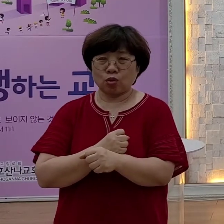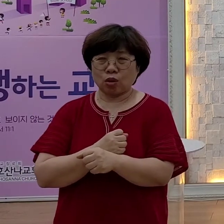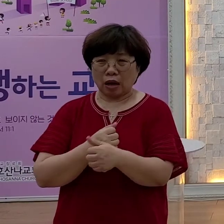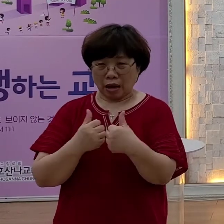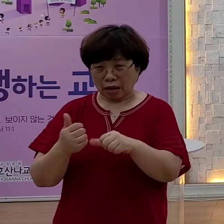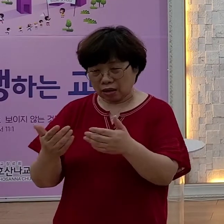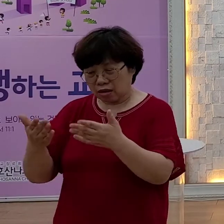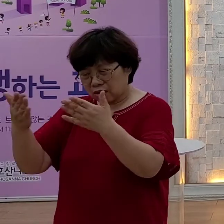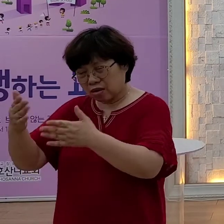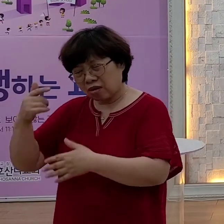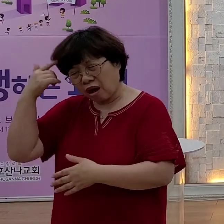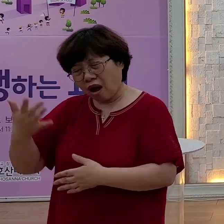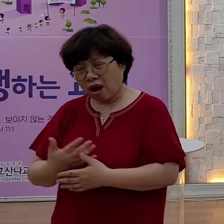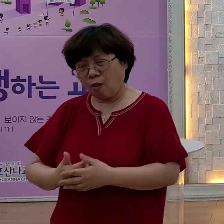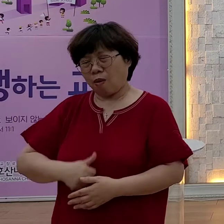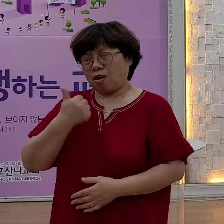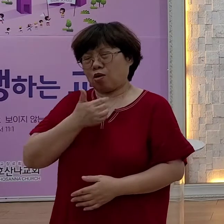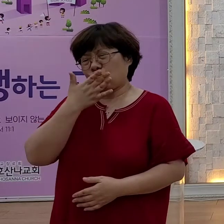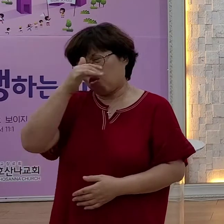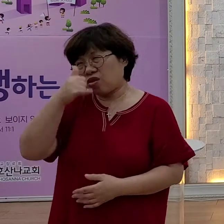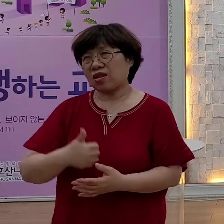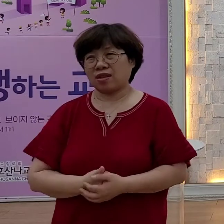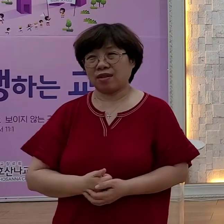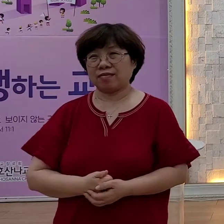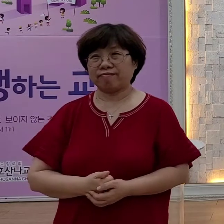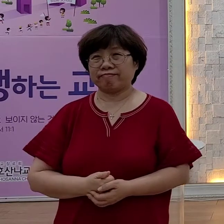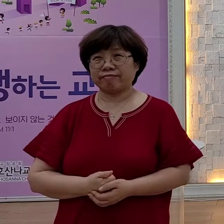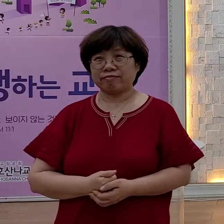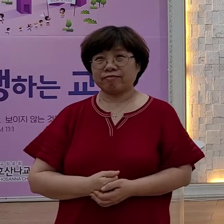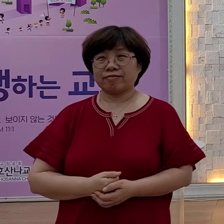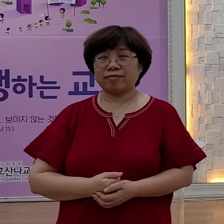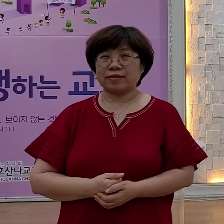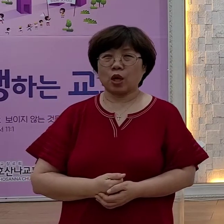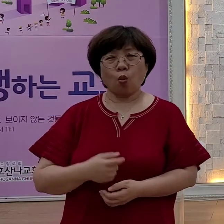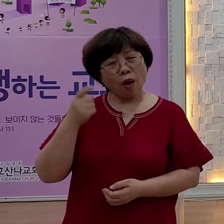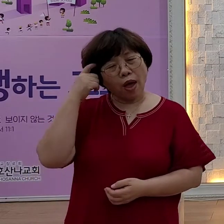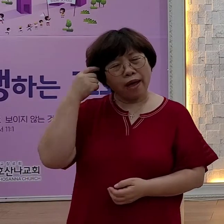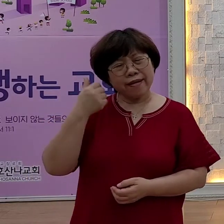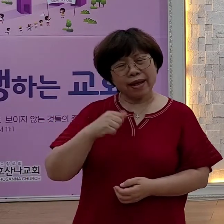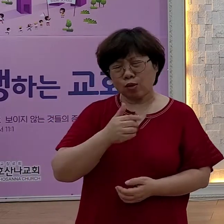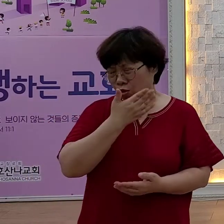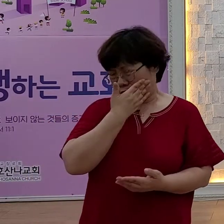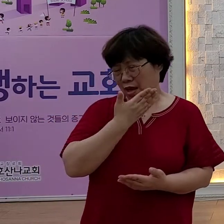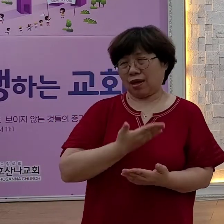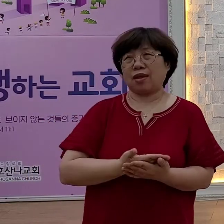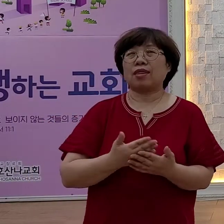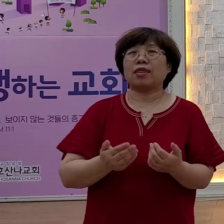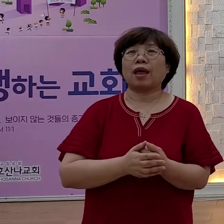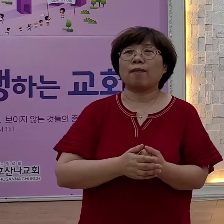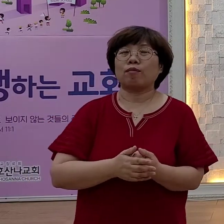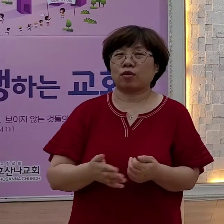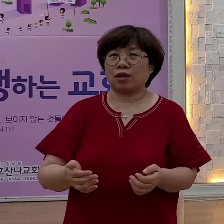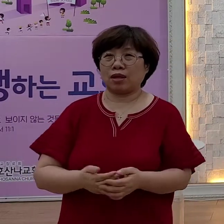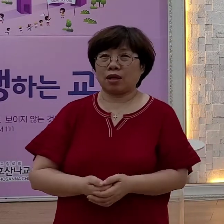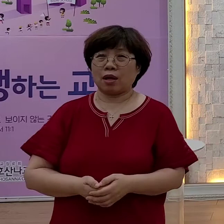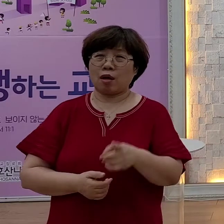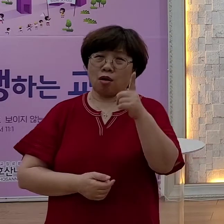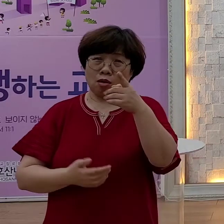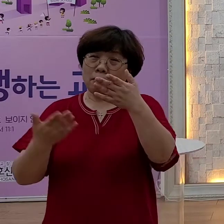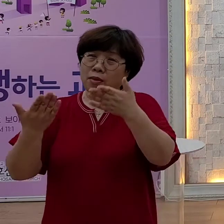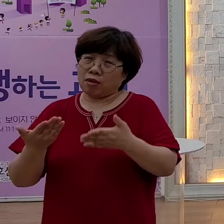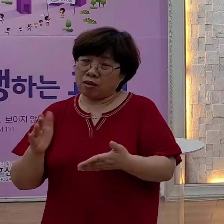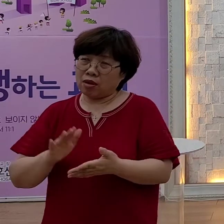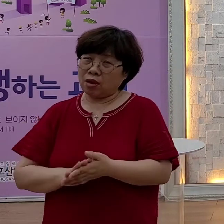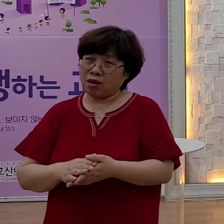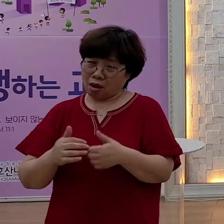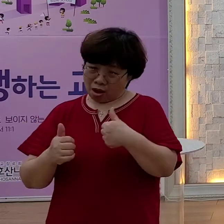나한테 물어보리다. 아마 이렇게 충분히 말할 수 있을 거예요. 자식이 귀한 집안에 아들 하나 받았는데 갑자기 아내가